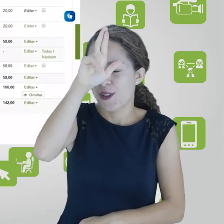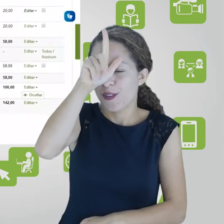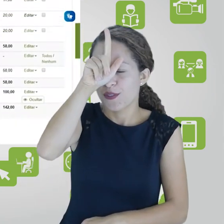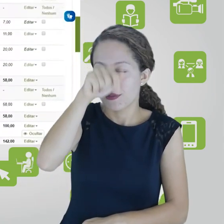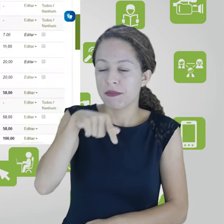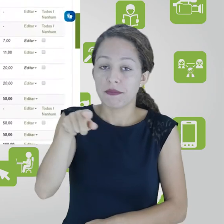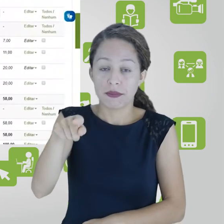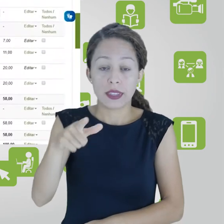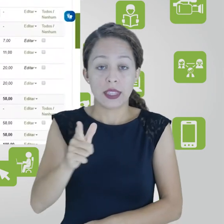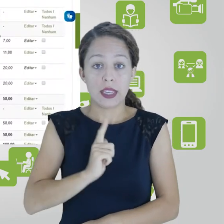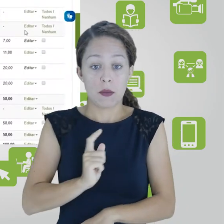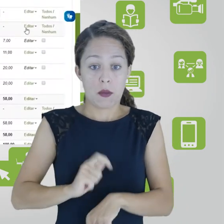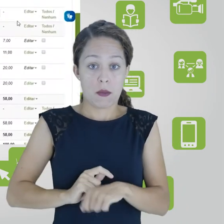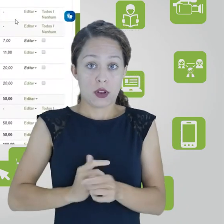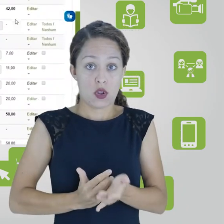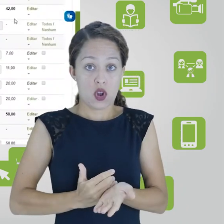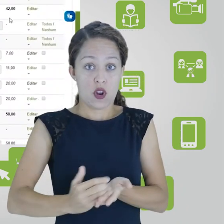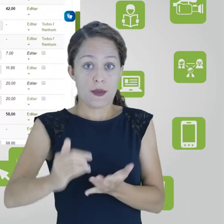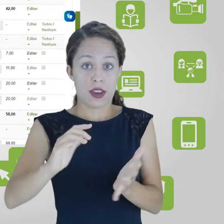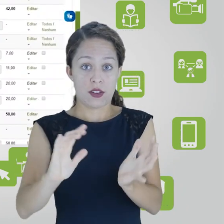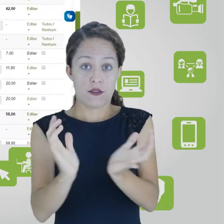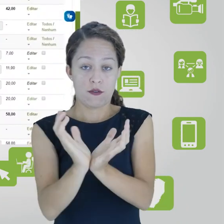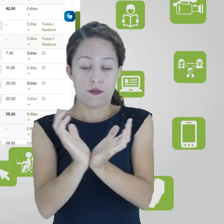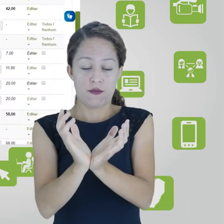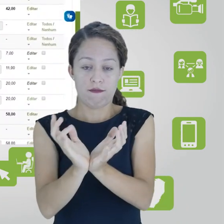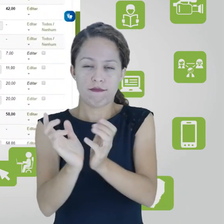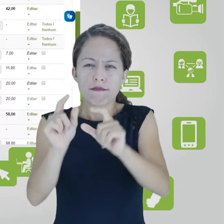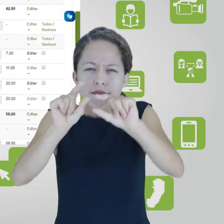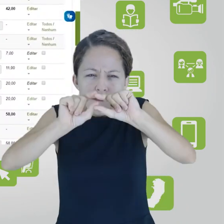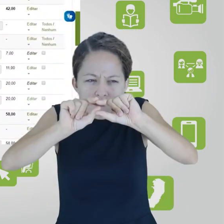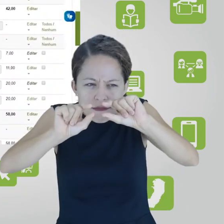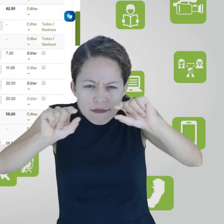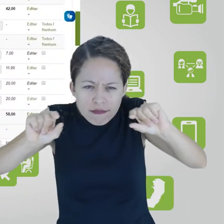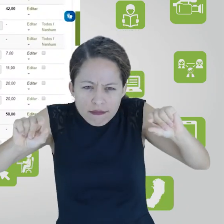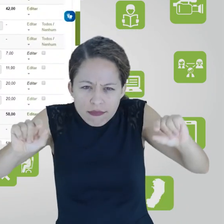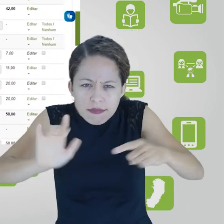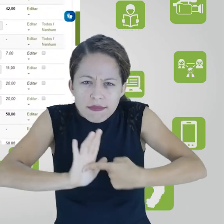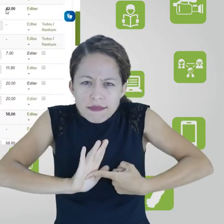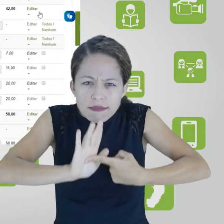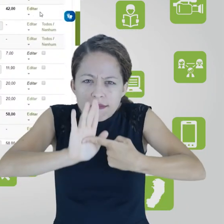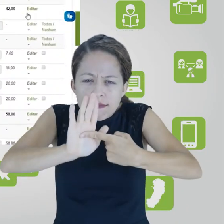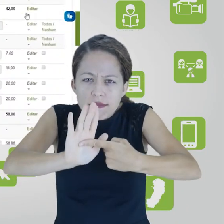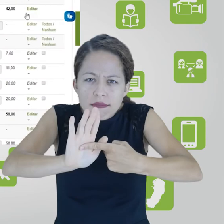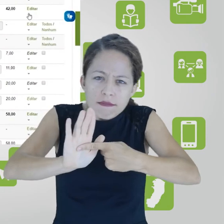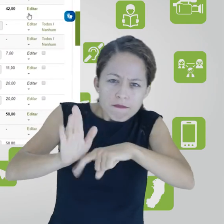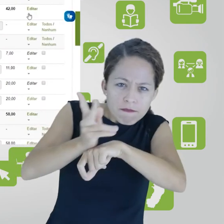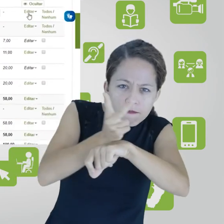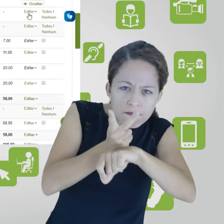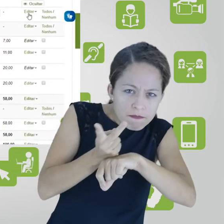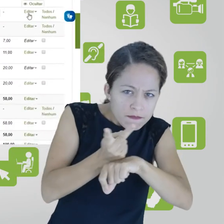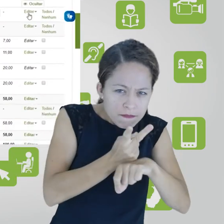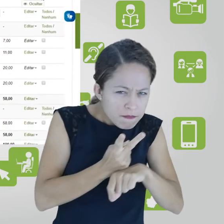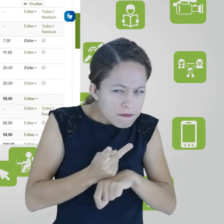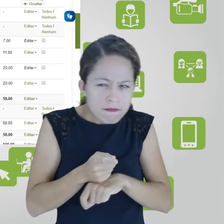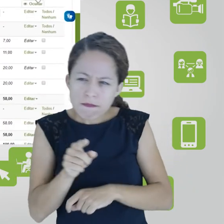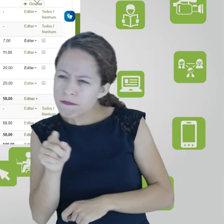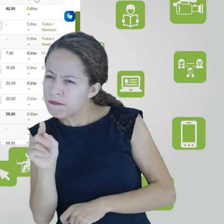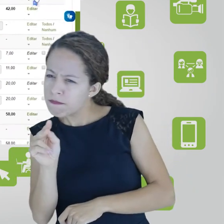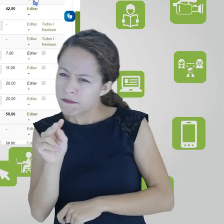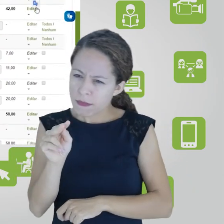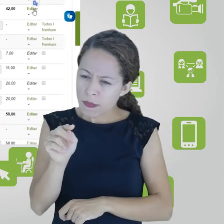Ah, não é aqui que não, é aqui em cima. Estou confundindo. Eu venho aqui no início da categoria.